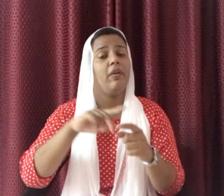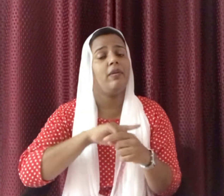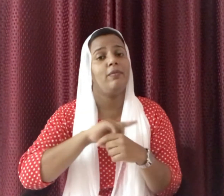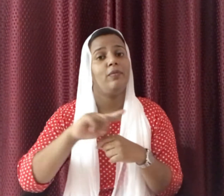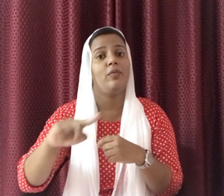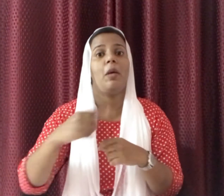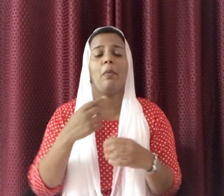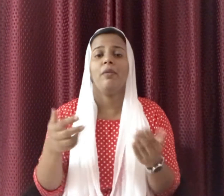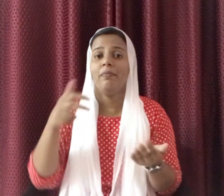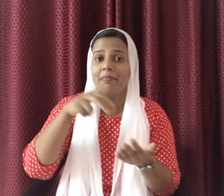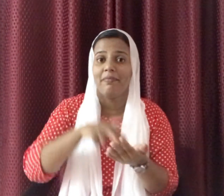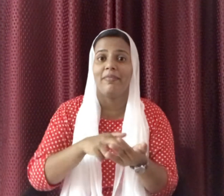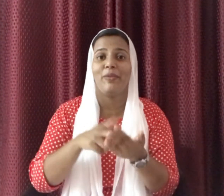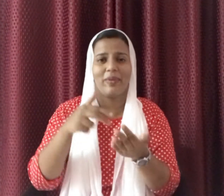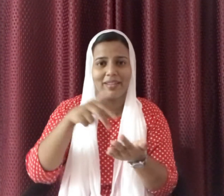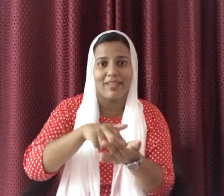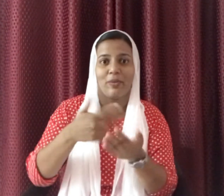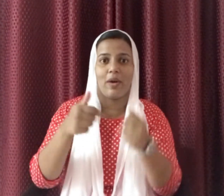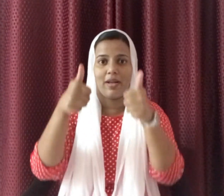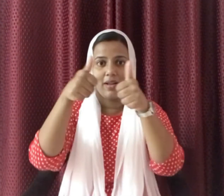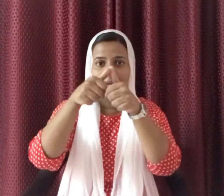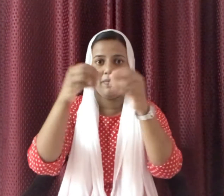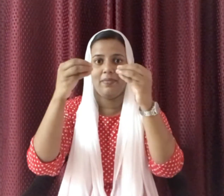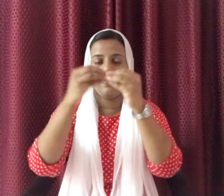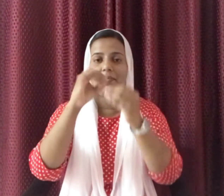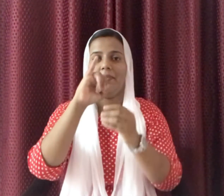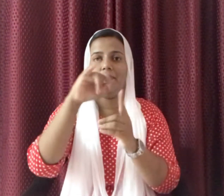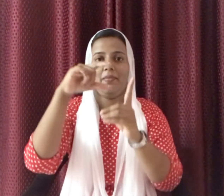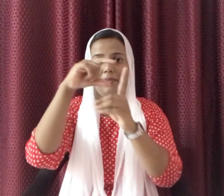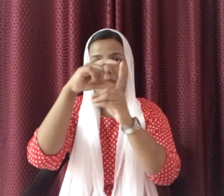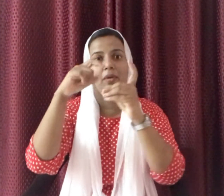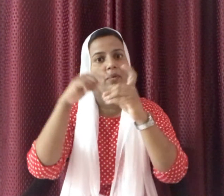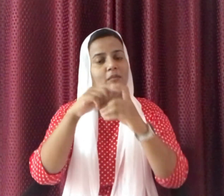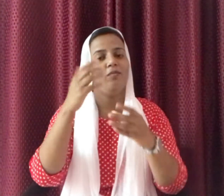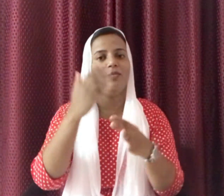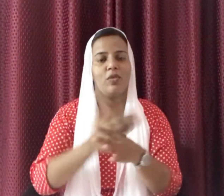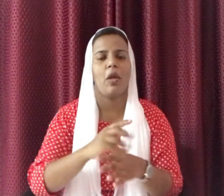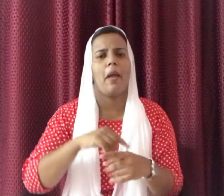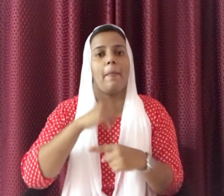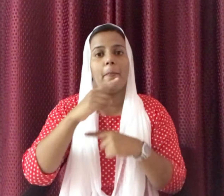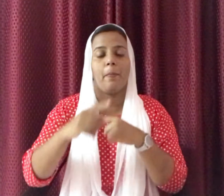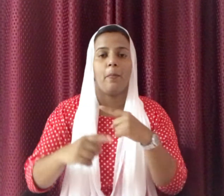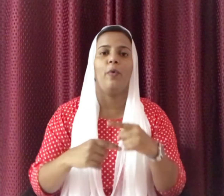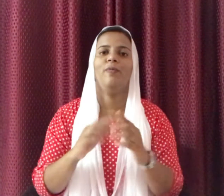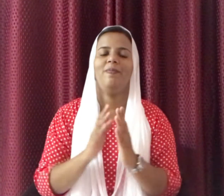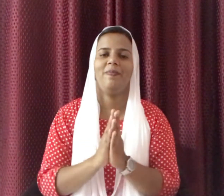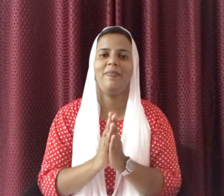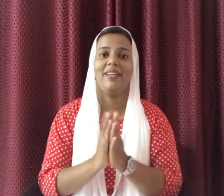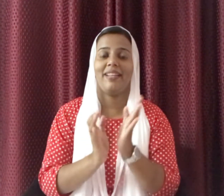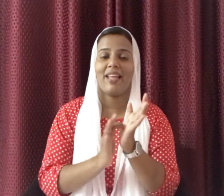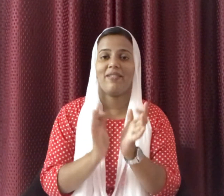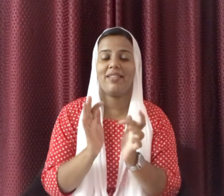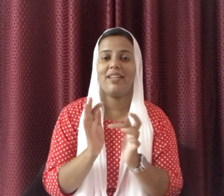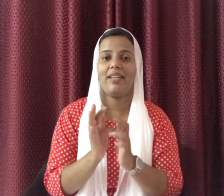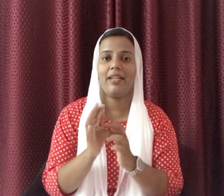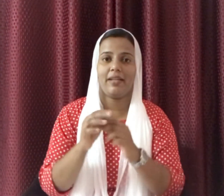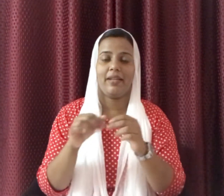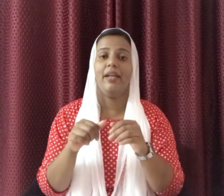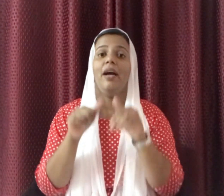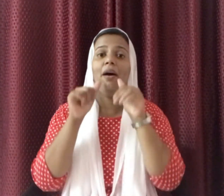നമ്മൾ വസിക്കുമെന്നാണ് പറഞ്ഞത്. ഏതിൽ? അവൻ സദാകാലം സുഖമായി, അല്ലെങ്കിൽ അവിടെ എന്നാ പറയുന്നത്? അവൻ ദൈവിക അനുഗ്രഹത്തിൽ നമ്മൾ